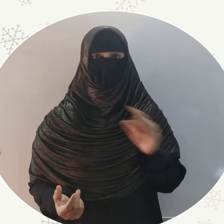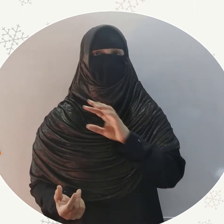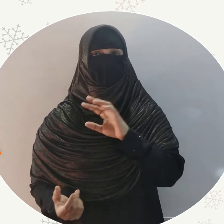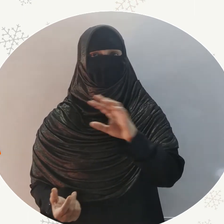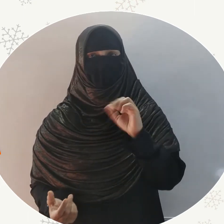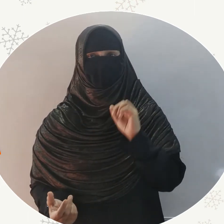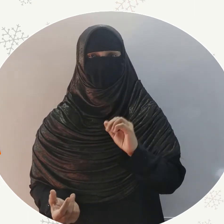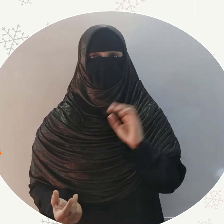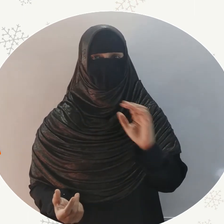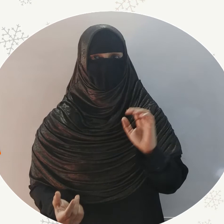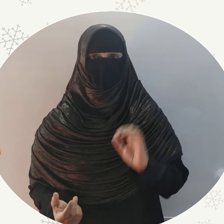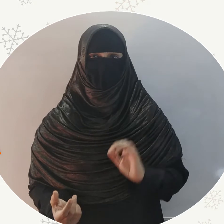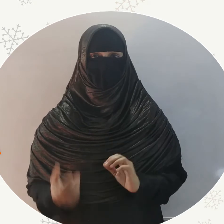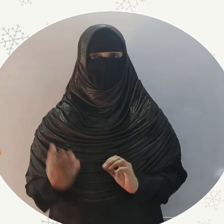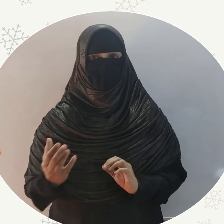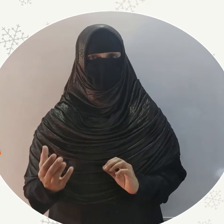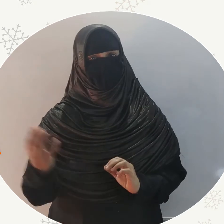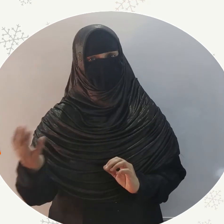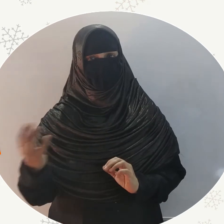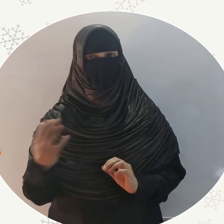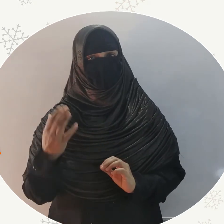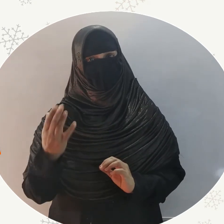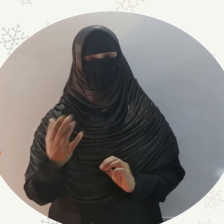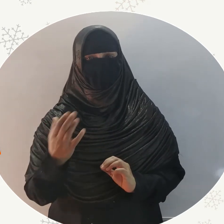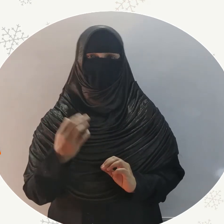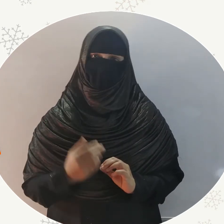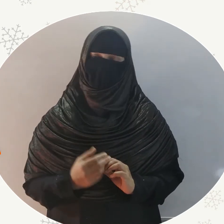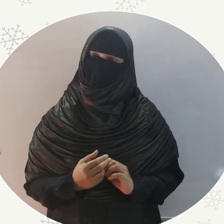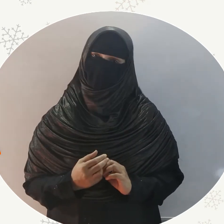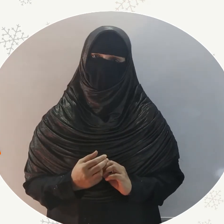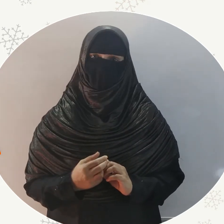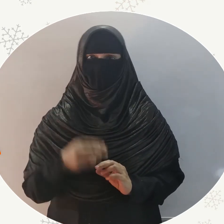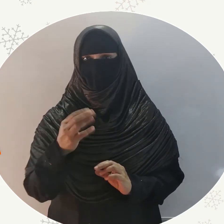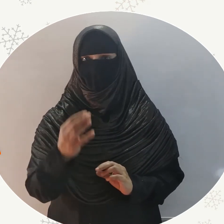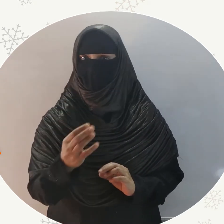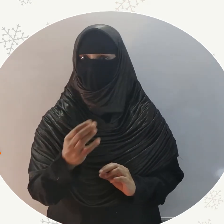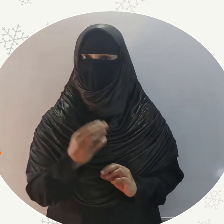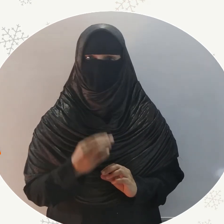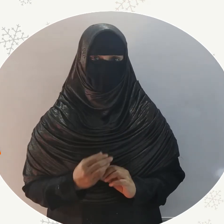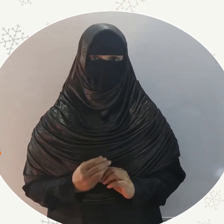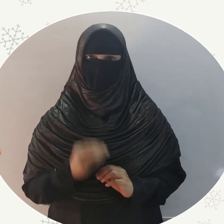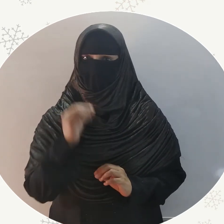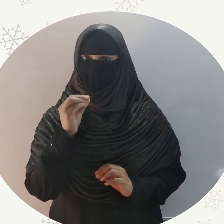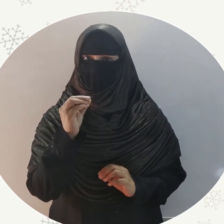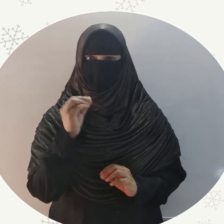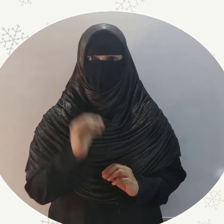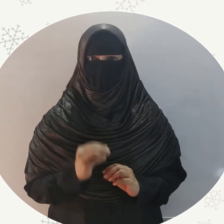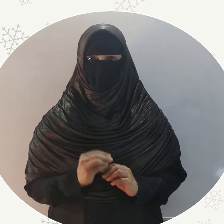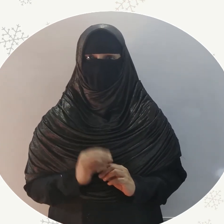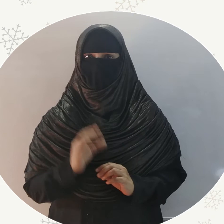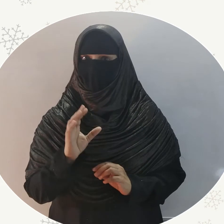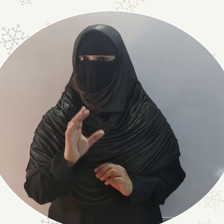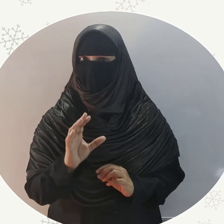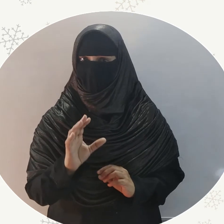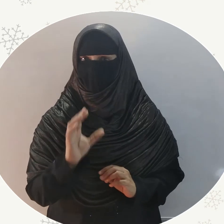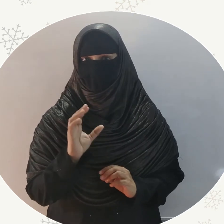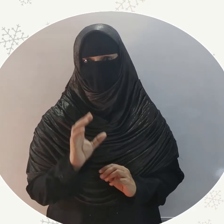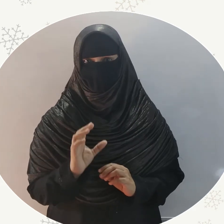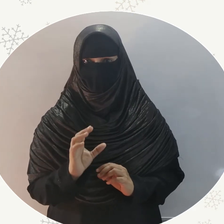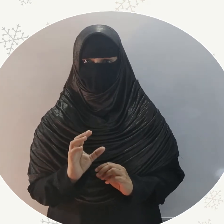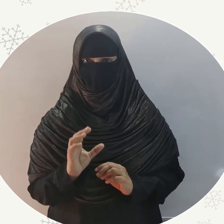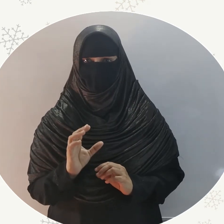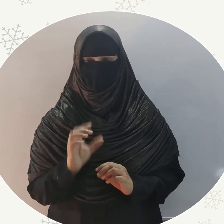എന്നല്ല, ആസ്മ. ആസ്മ വൺസ് മോർ, ആസ്മ ഓർത്തിരിക്കുമല്ലോ. ഗ്രേറ്റ്. ഇനി നമ്മുടെ അടുത്ത വേർഡ് ആണ് ഒരു മോജിറ്റോ. ഇതൊരു